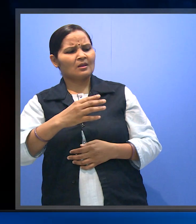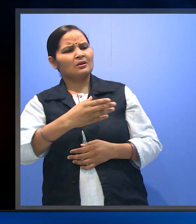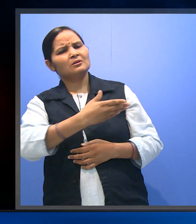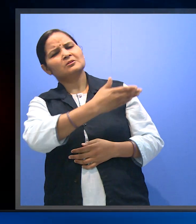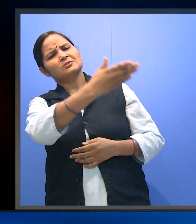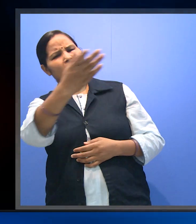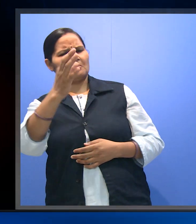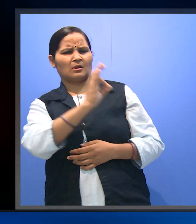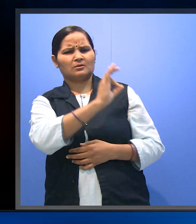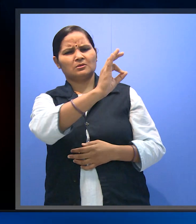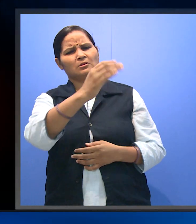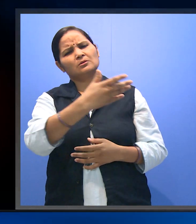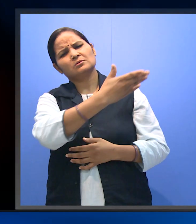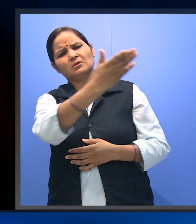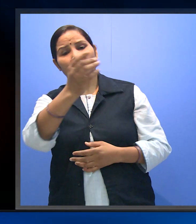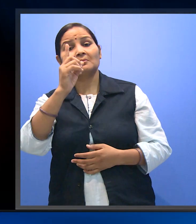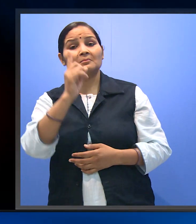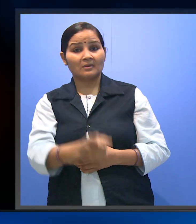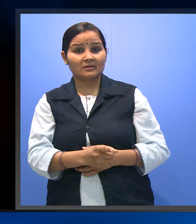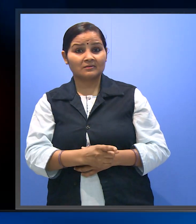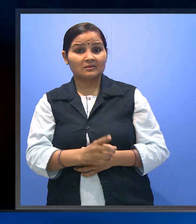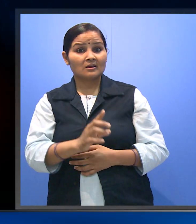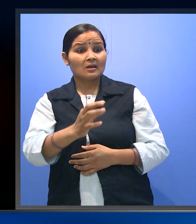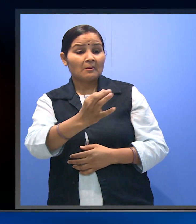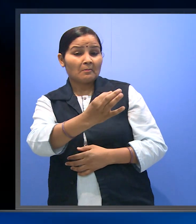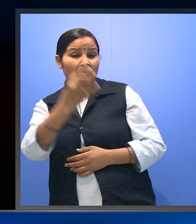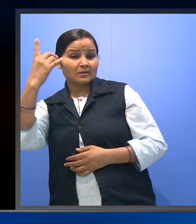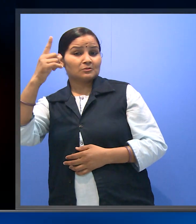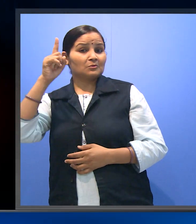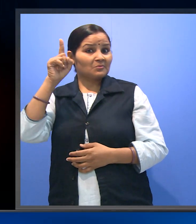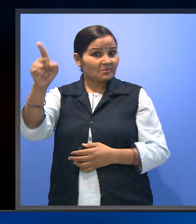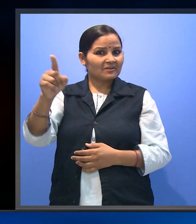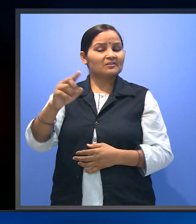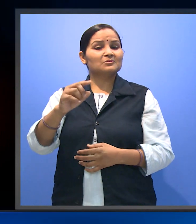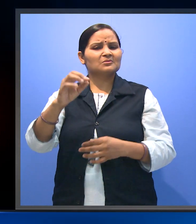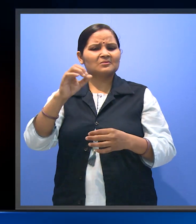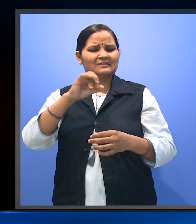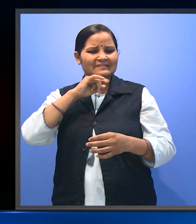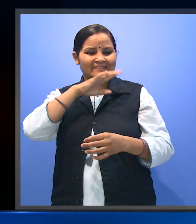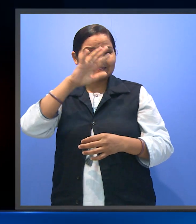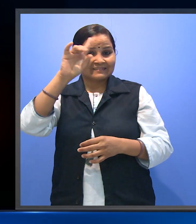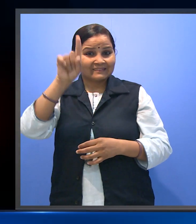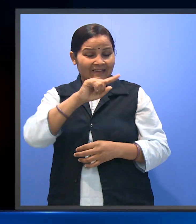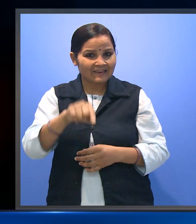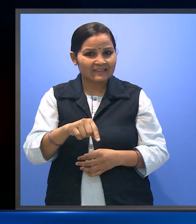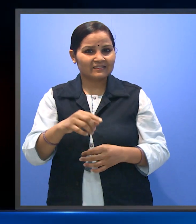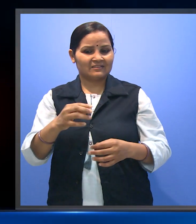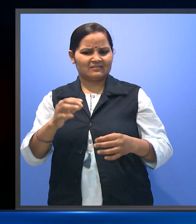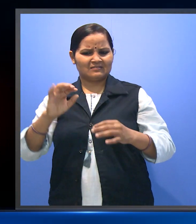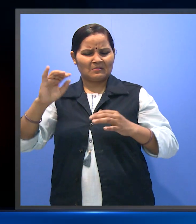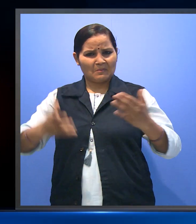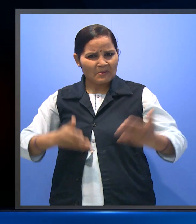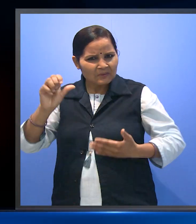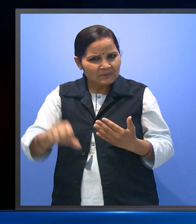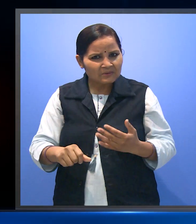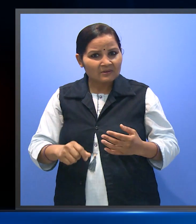तो हर एक चलता है, लेकिन सर्वश्रेष्ठ वो है जो बुरे से अच्छा चले, और